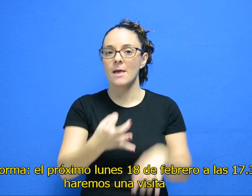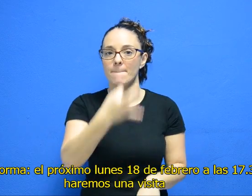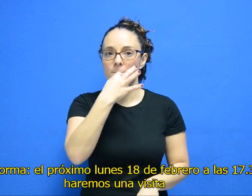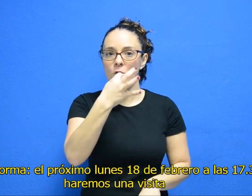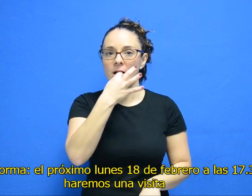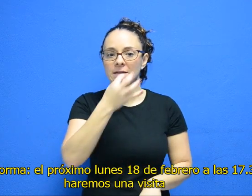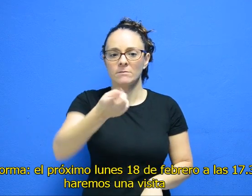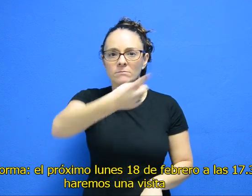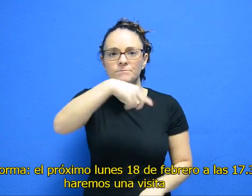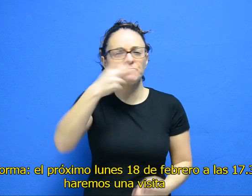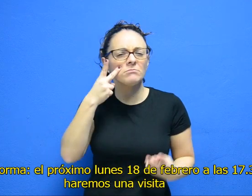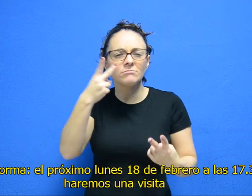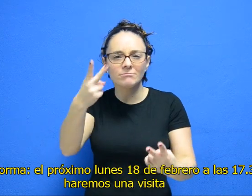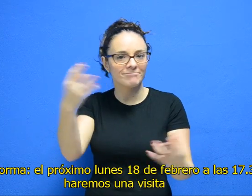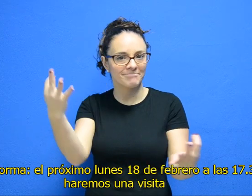visita.